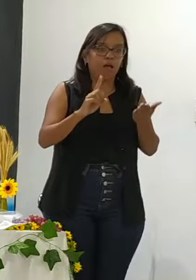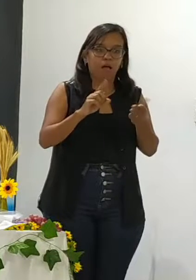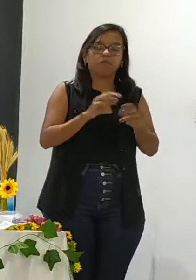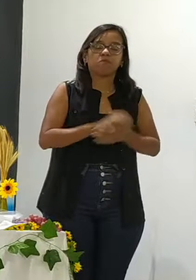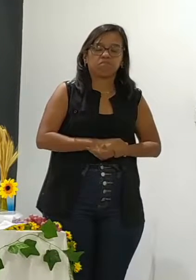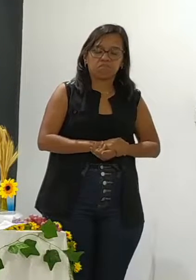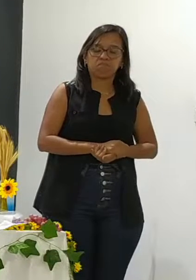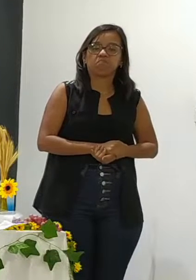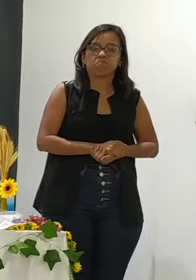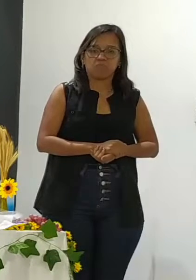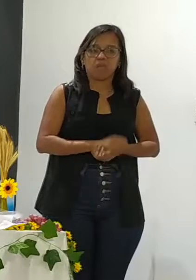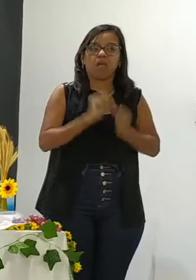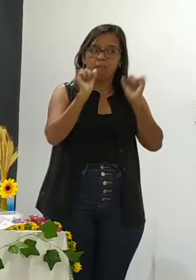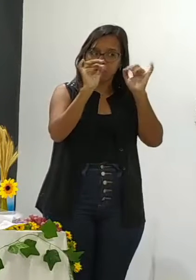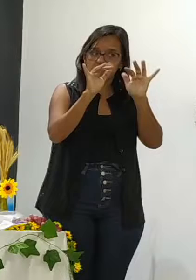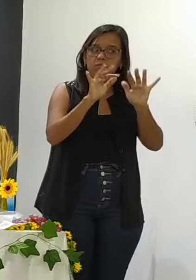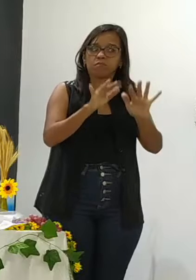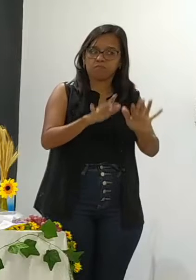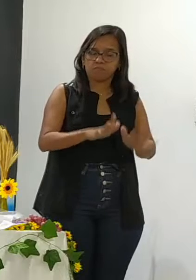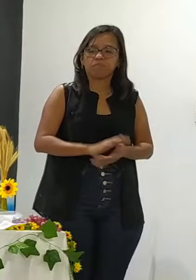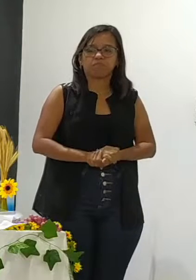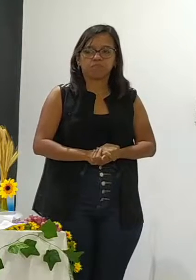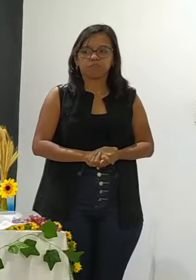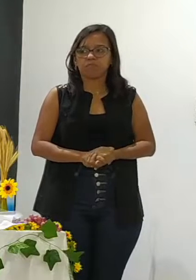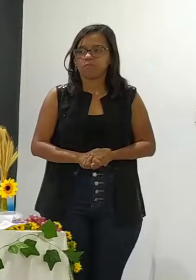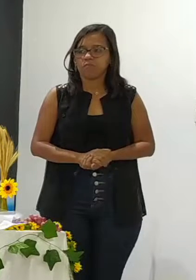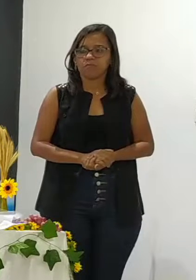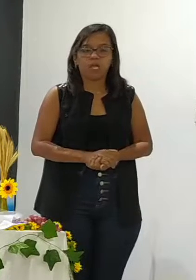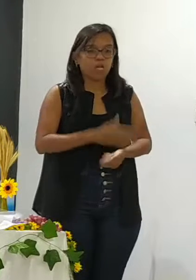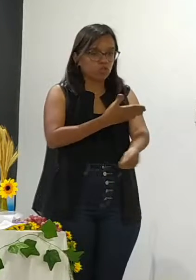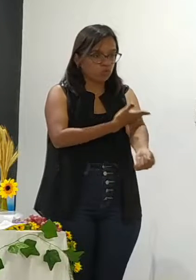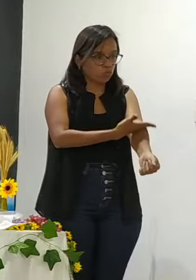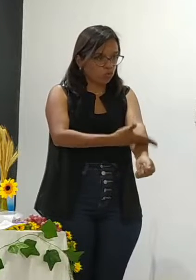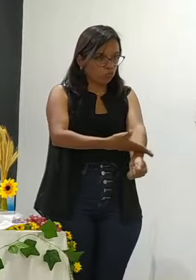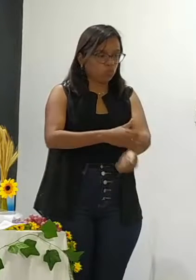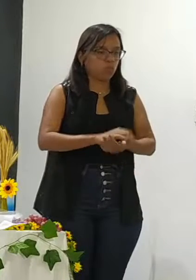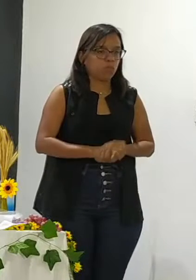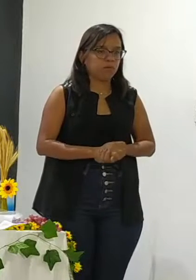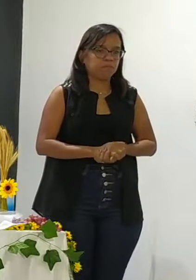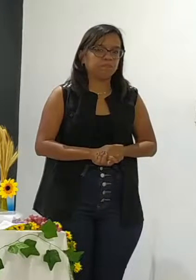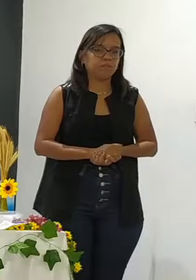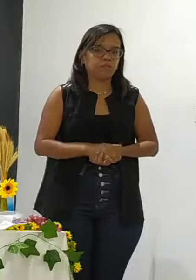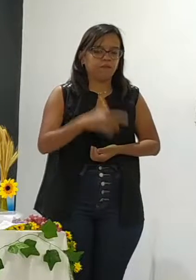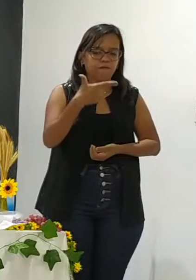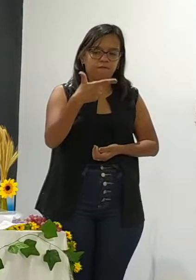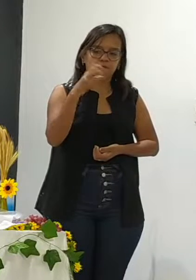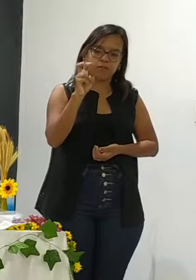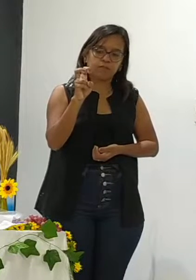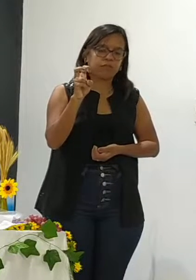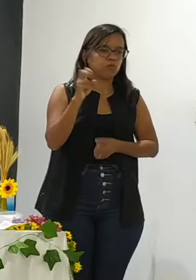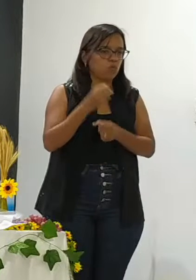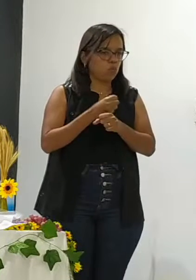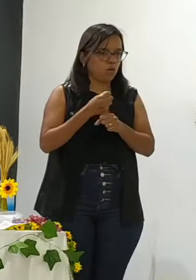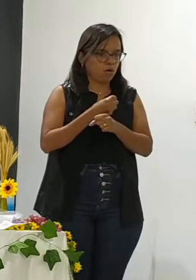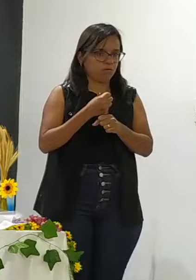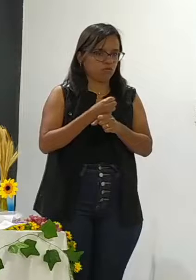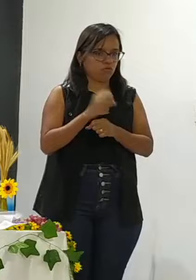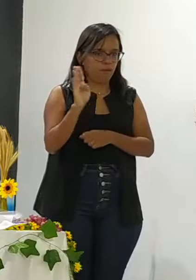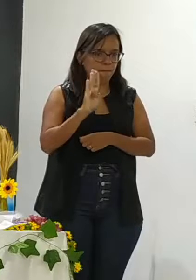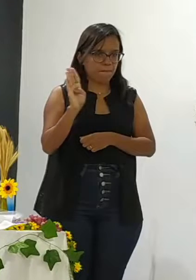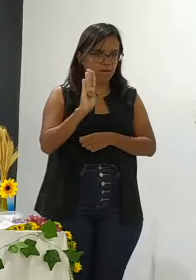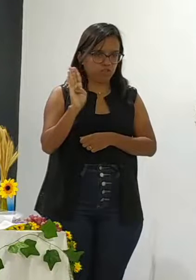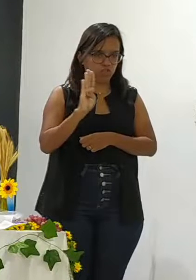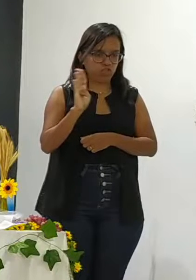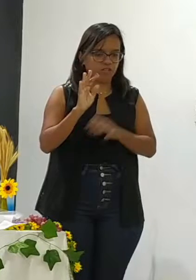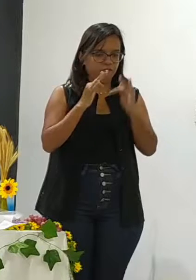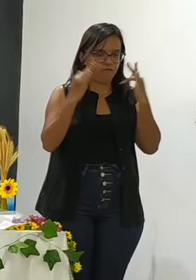irmãos, é benção. A gente costuma dizer, eu tenho 25 anos no evangelho de Jesus Cristo na Batista do